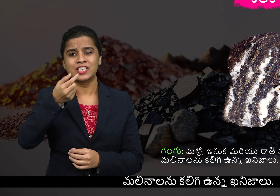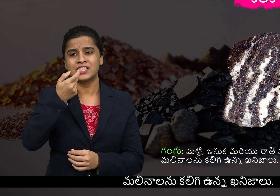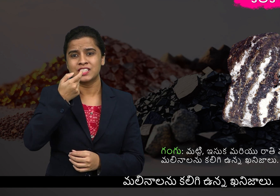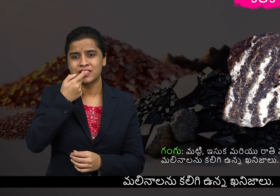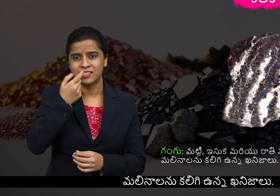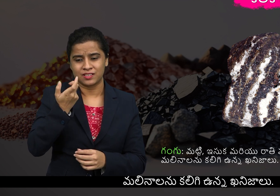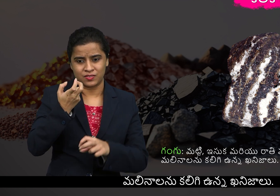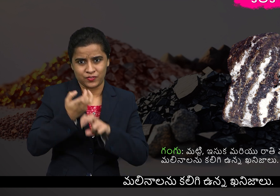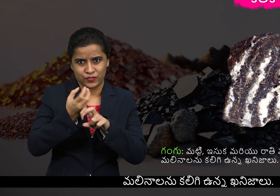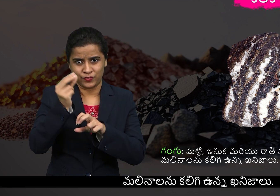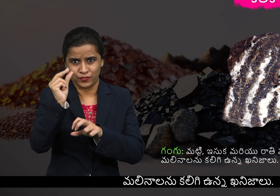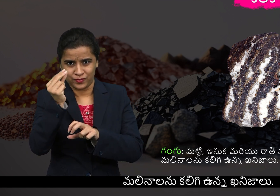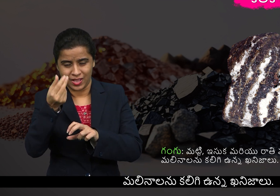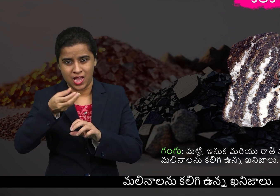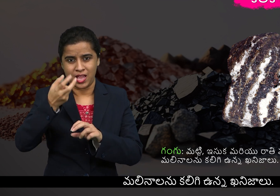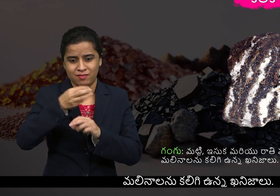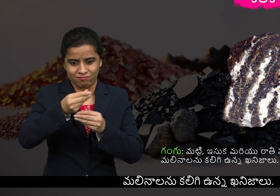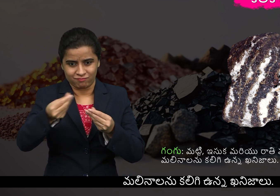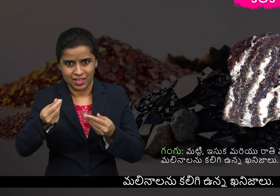ఖనిజాలు.